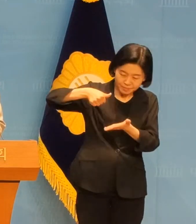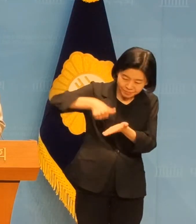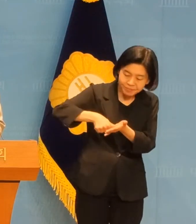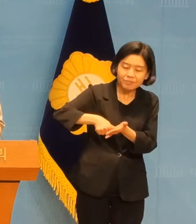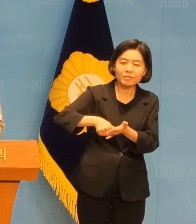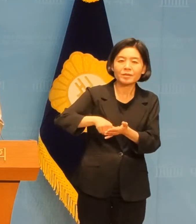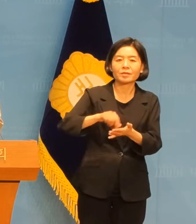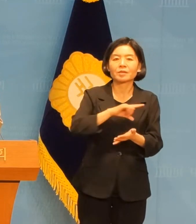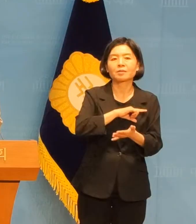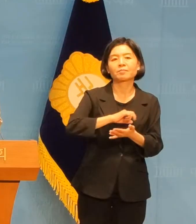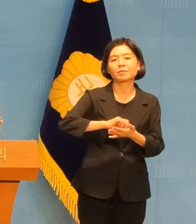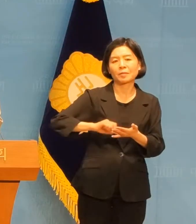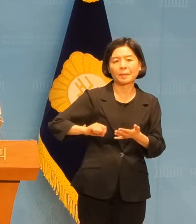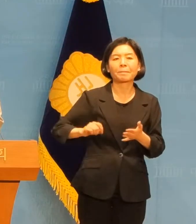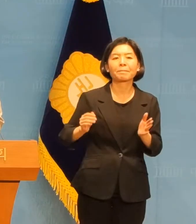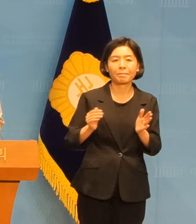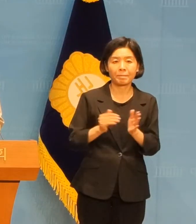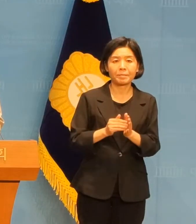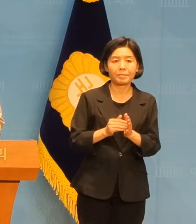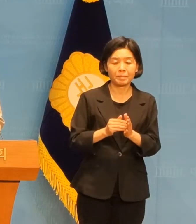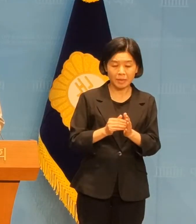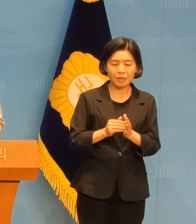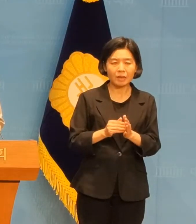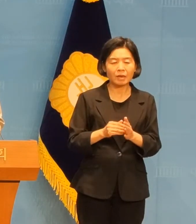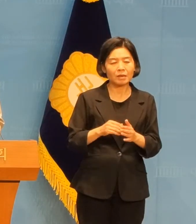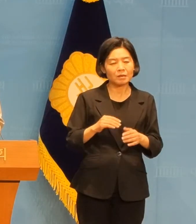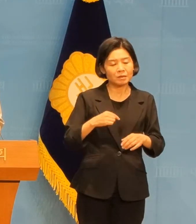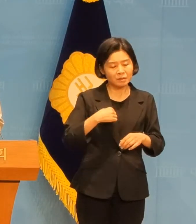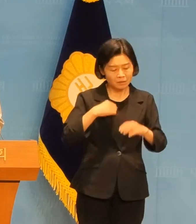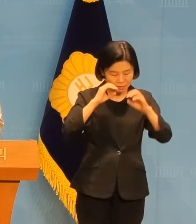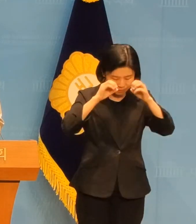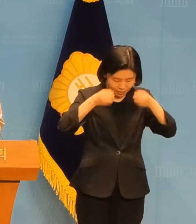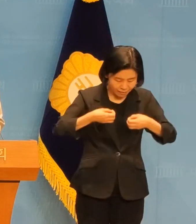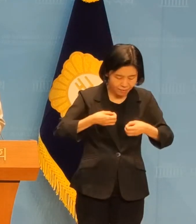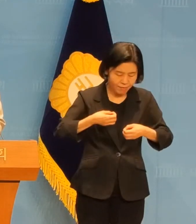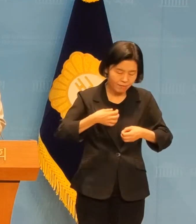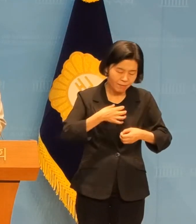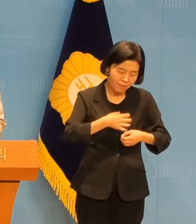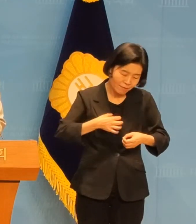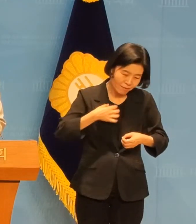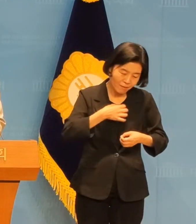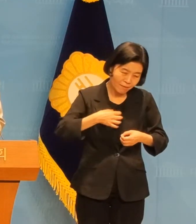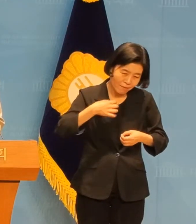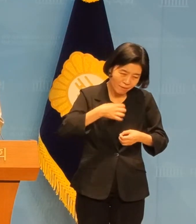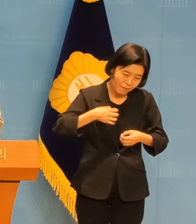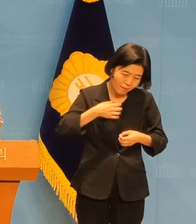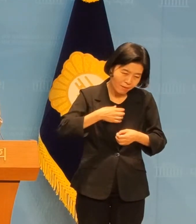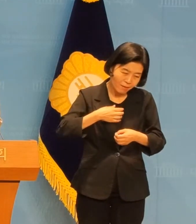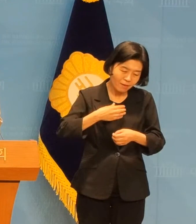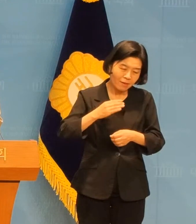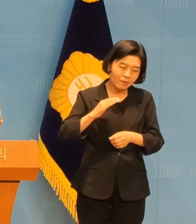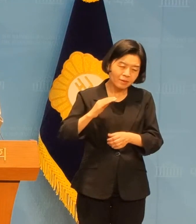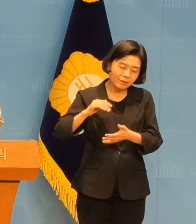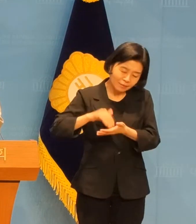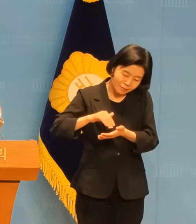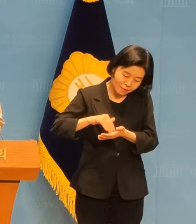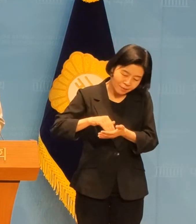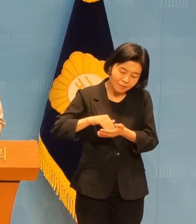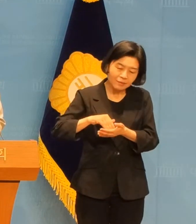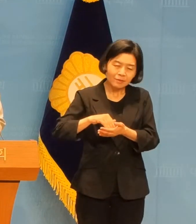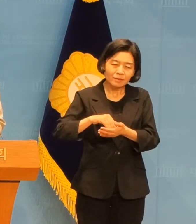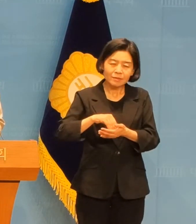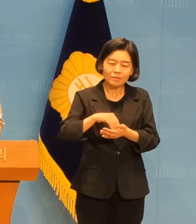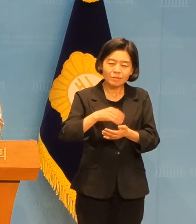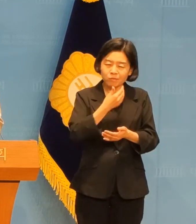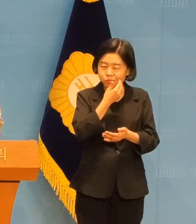합니다. 이에 자책감과 자괴감, 모멸감으로 제